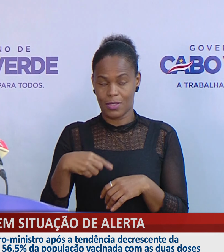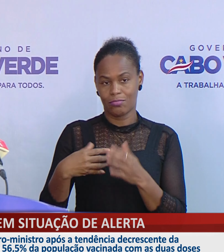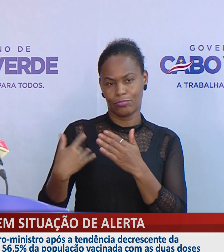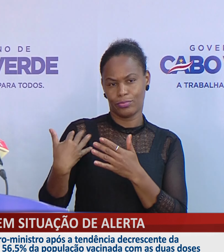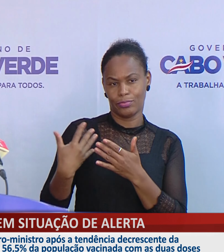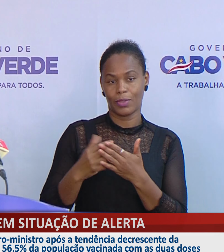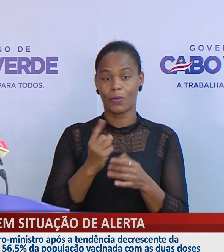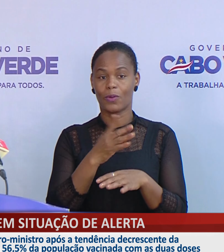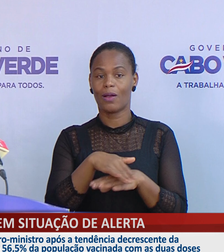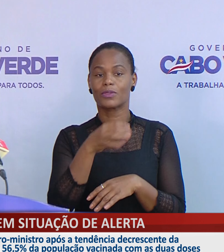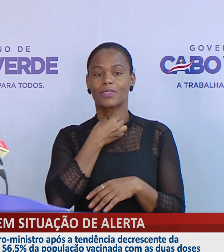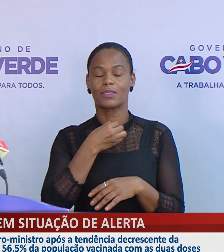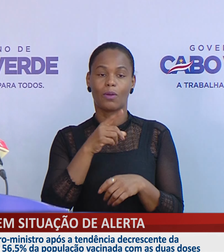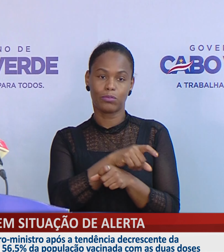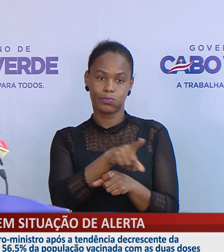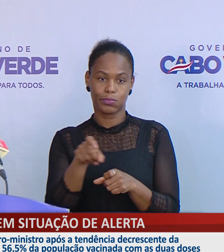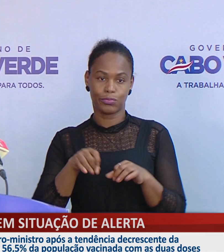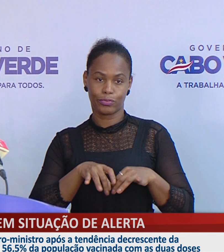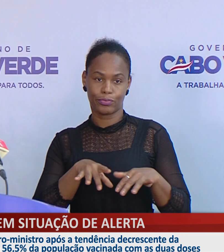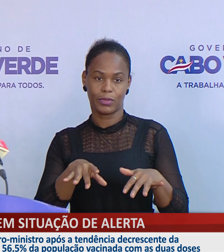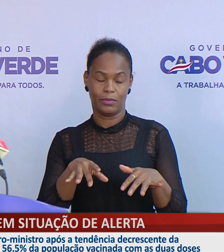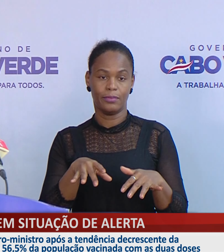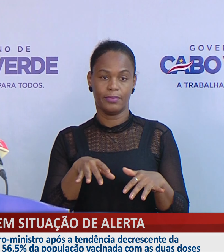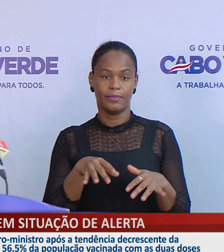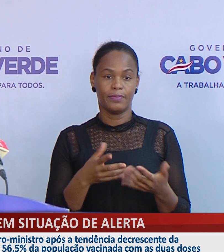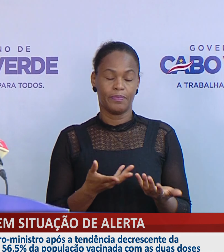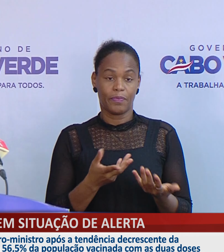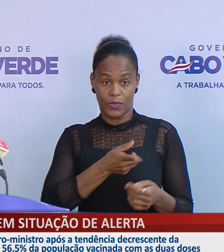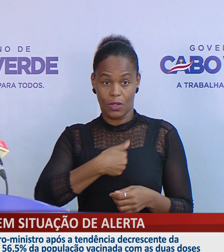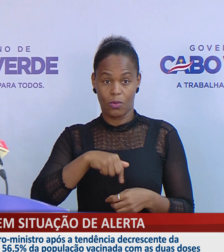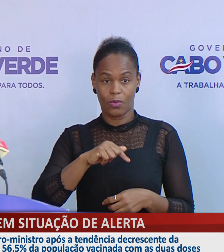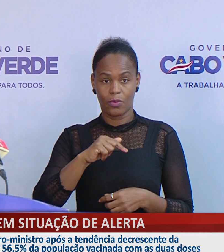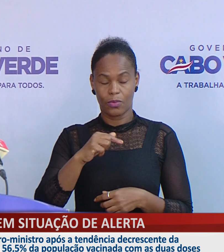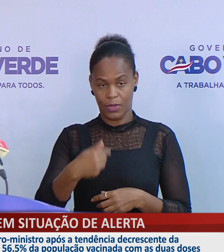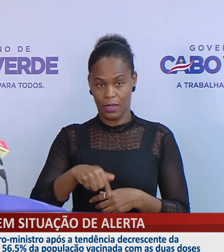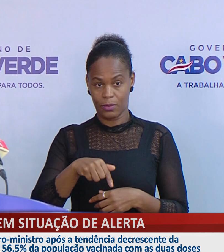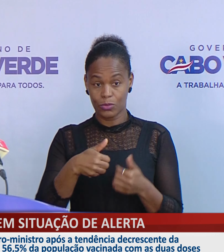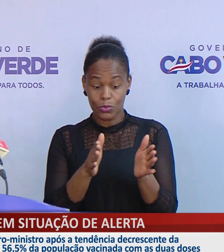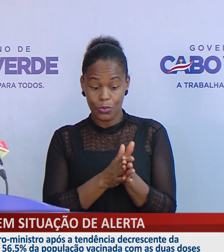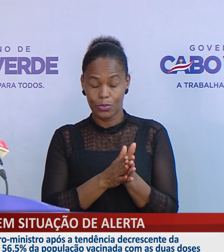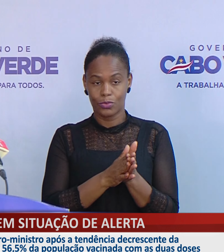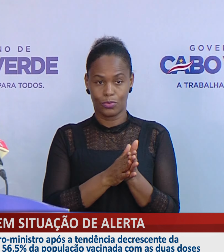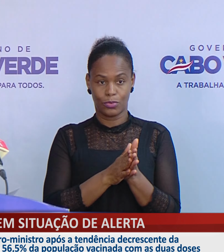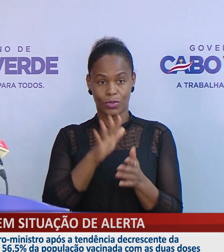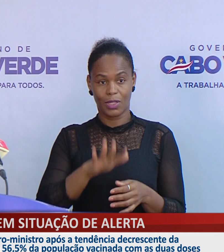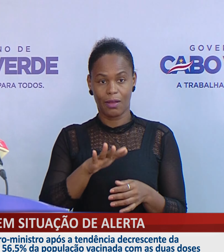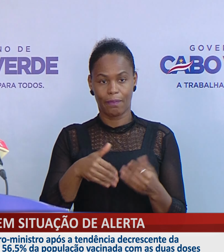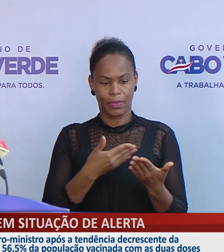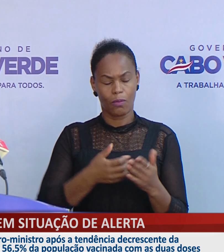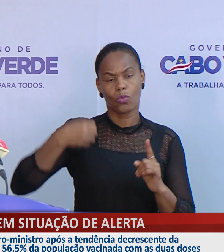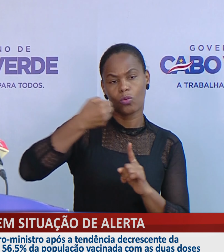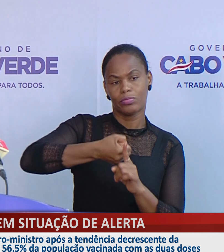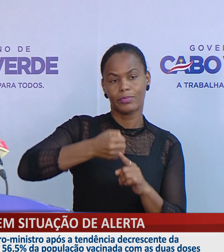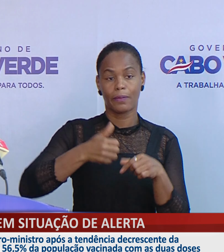difíceis devido à crise da pandemia da Covid-19. Temos estado todos a dar bons